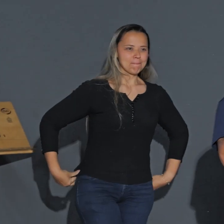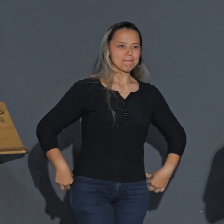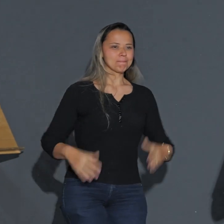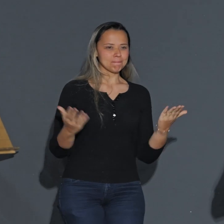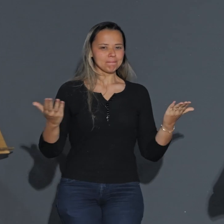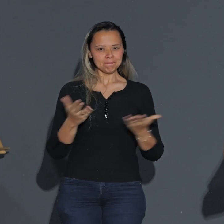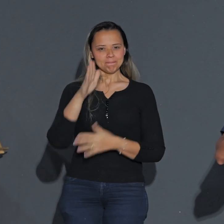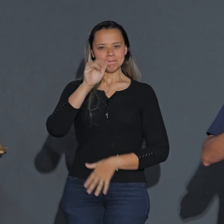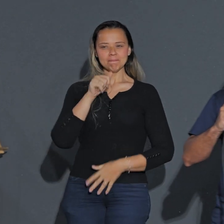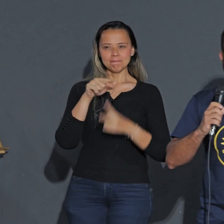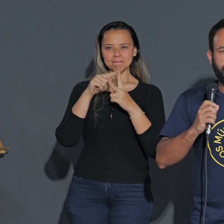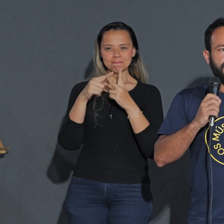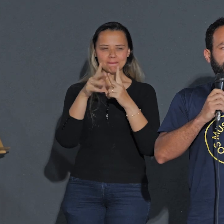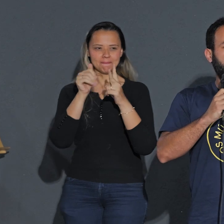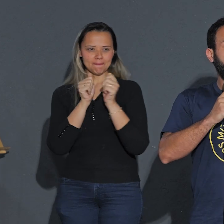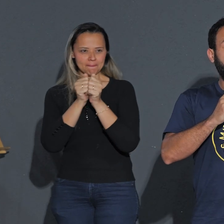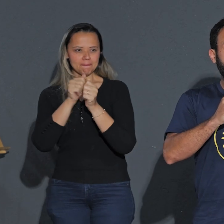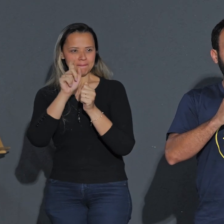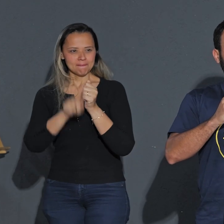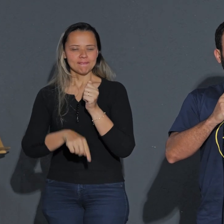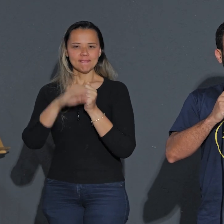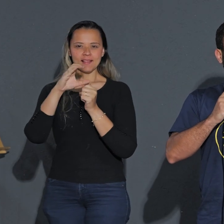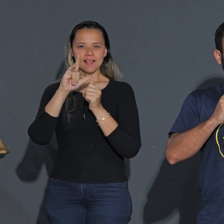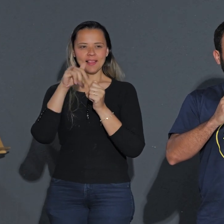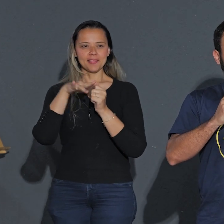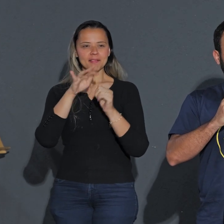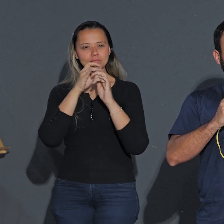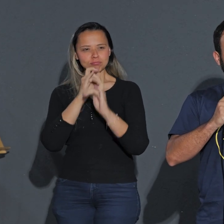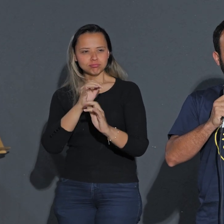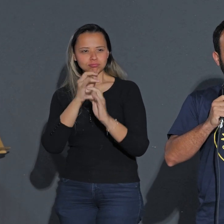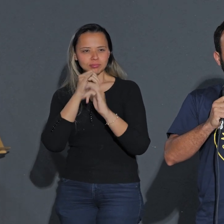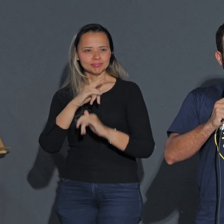O próximo dueto será de clarinete e flauta.